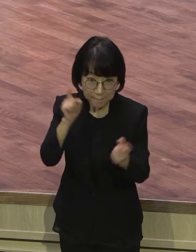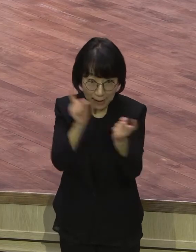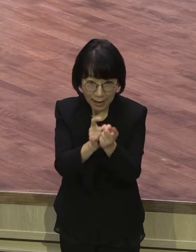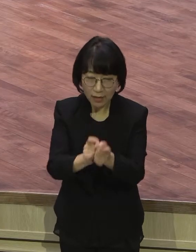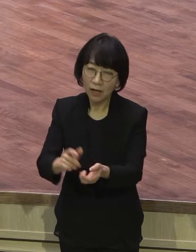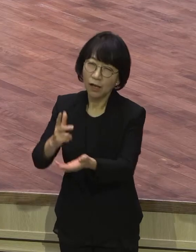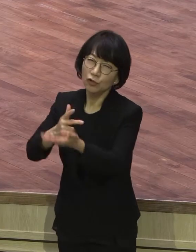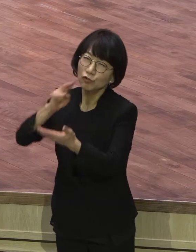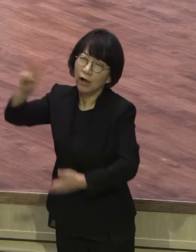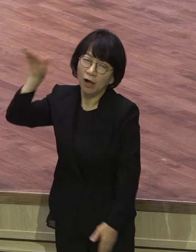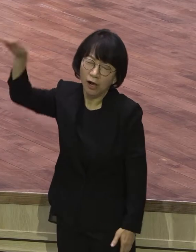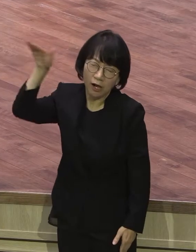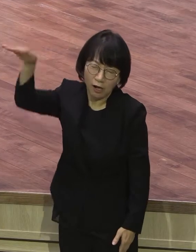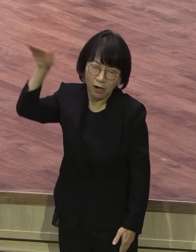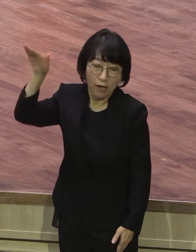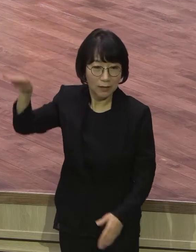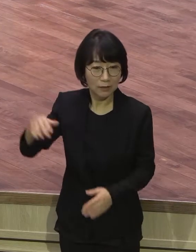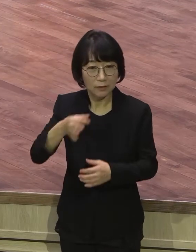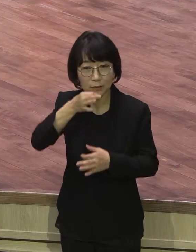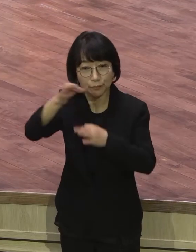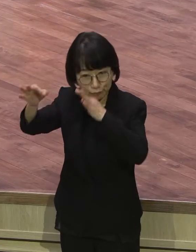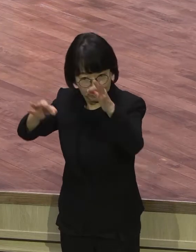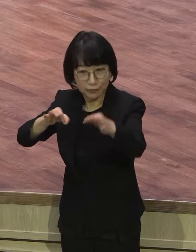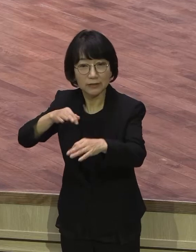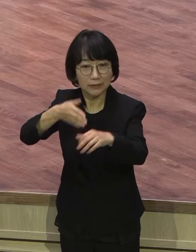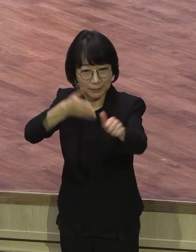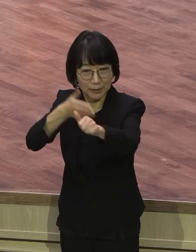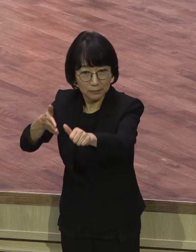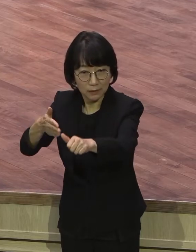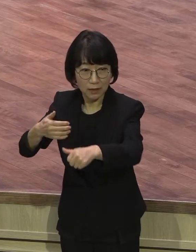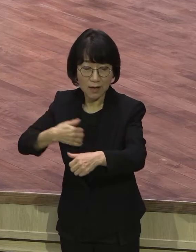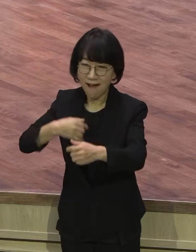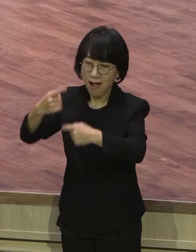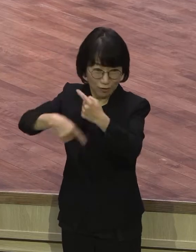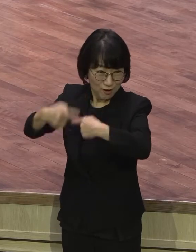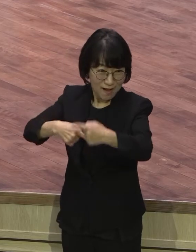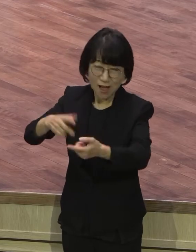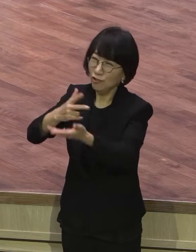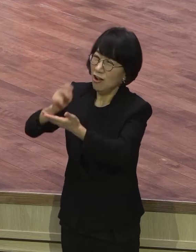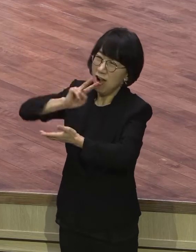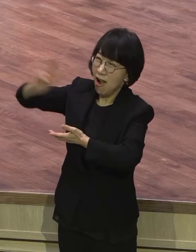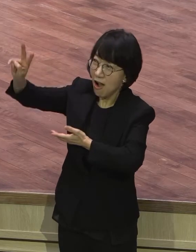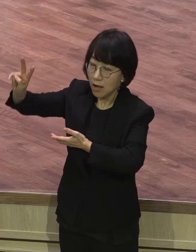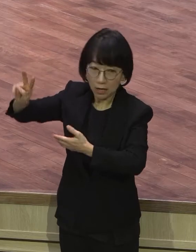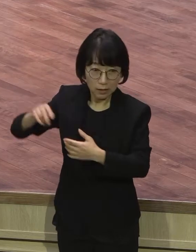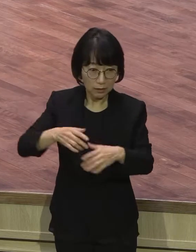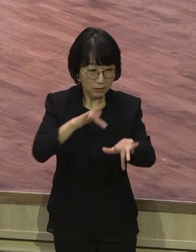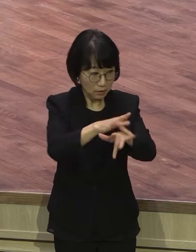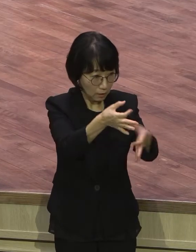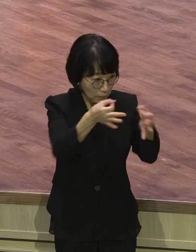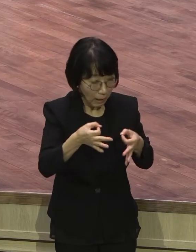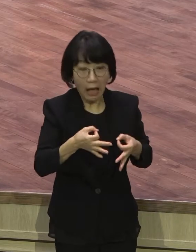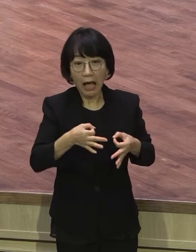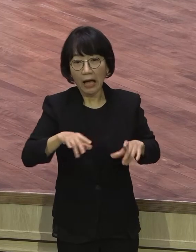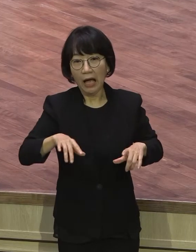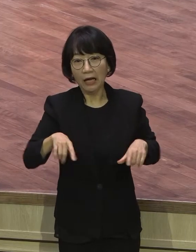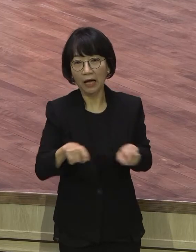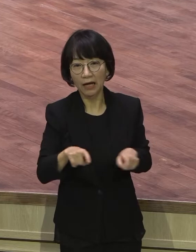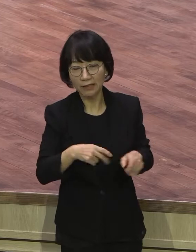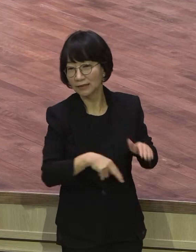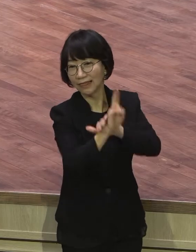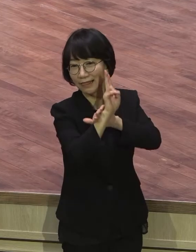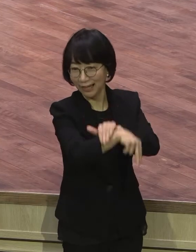이름 부르시기 바랍니다. 부르면요, 허감이 내 속에 확 절망이 찾아왔다가 샥 물러가고 그